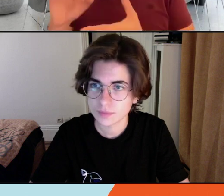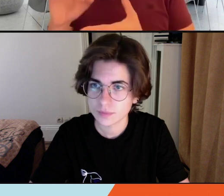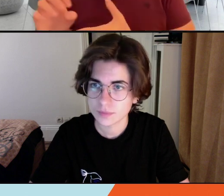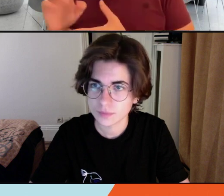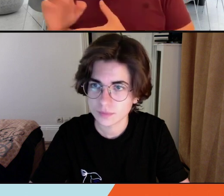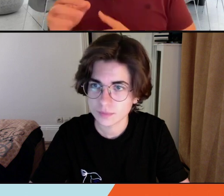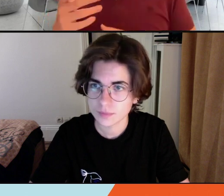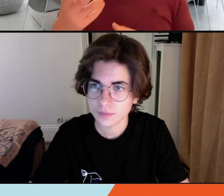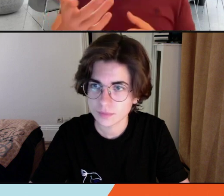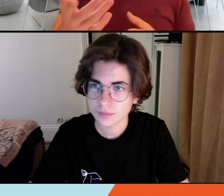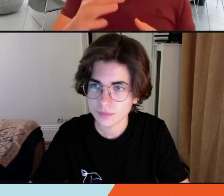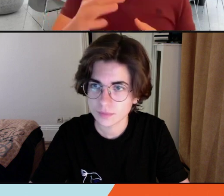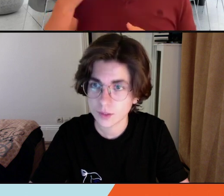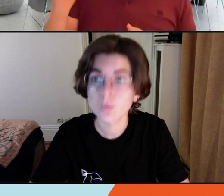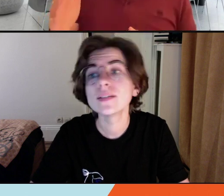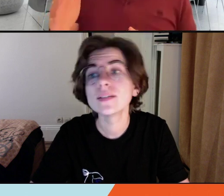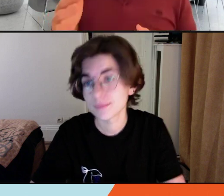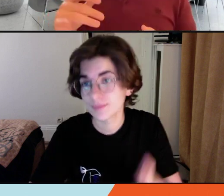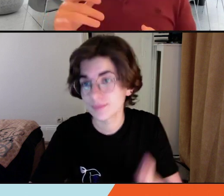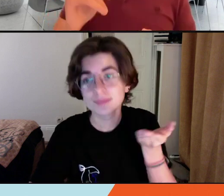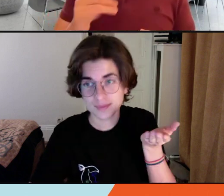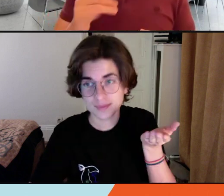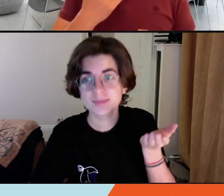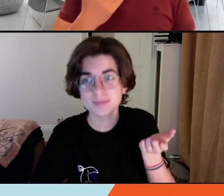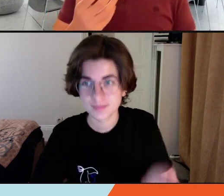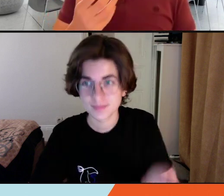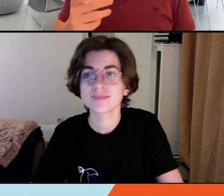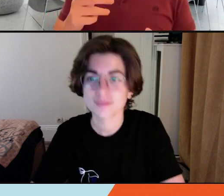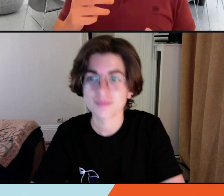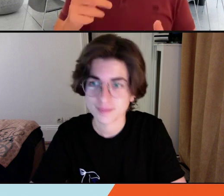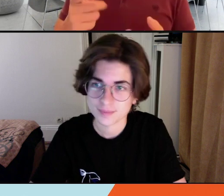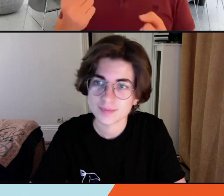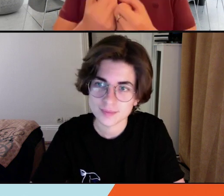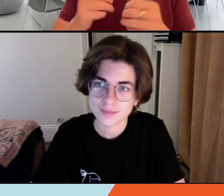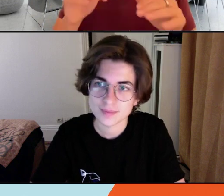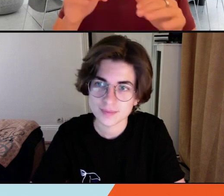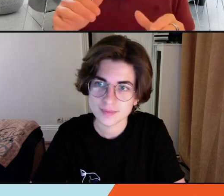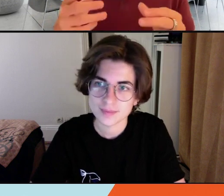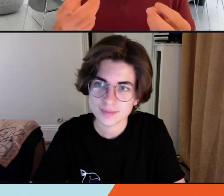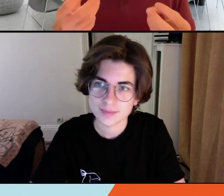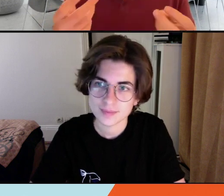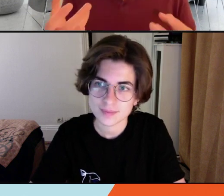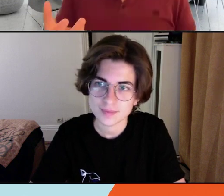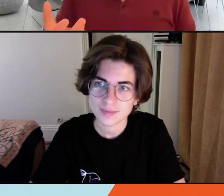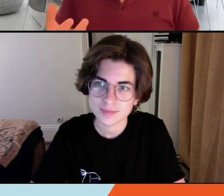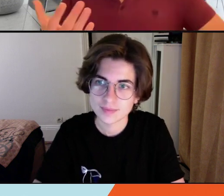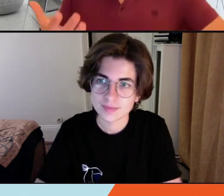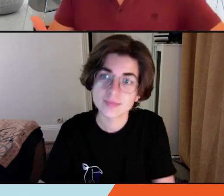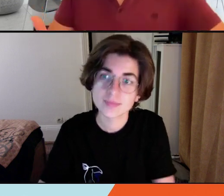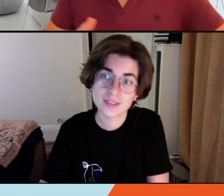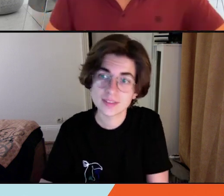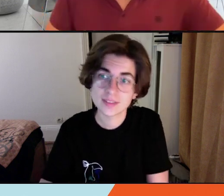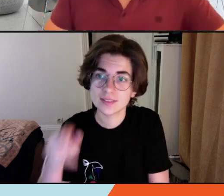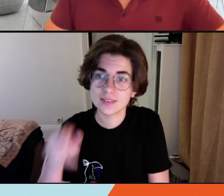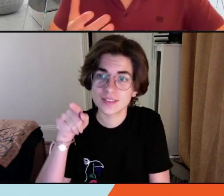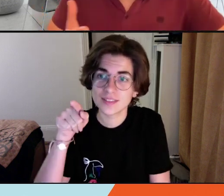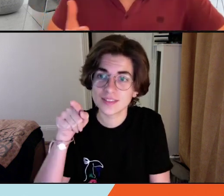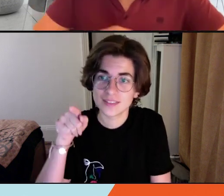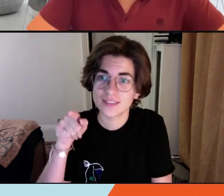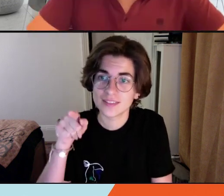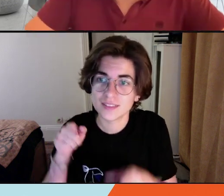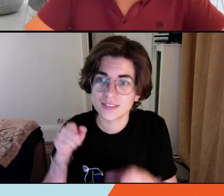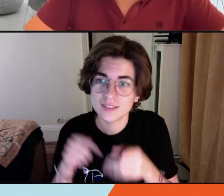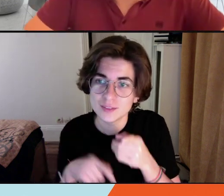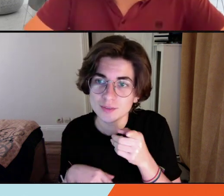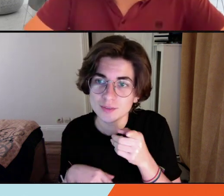emails, faire autre chose si tu as envie. Et en même temps, ça va continuer à sous-titrer. Voilà. Ça, c'est une situation.